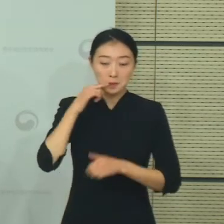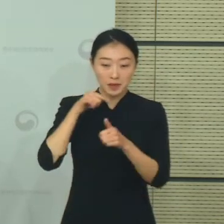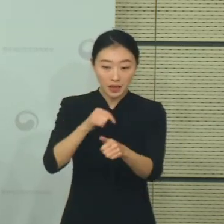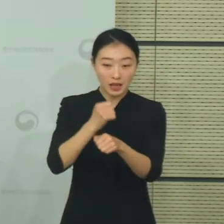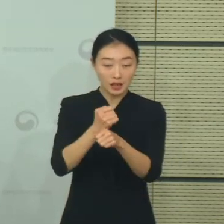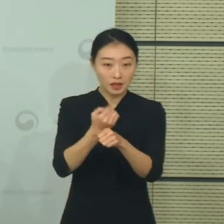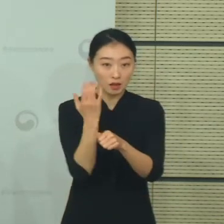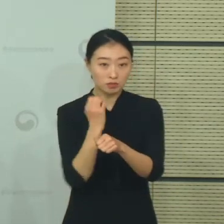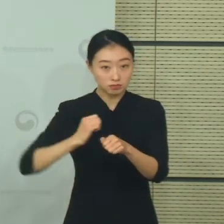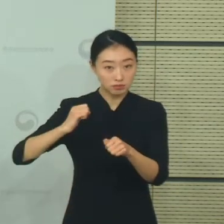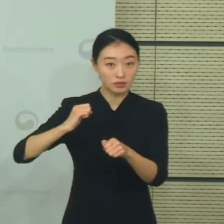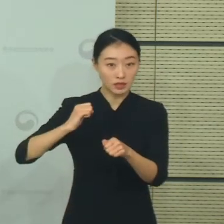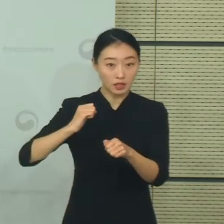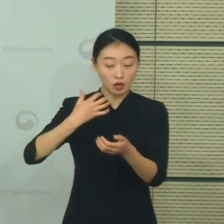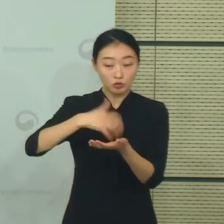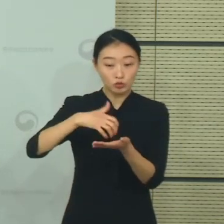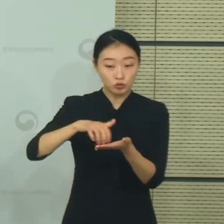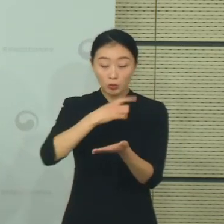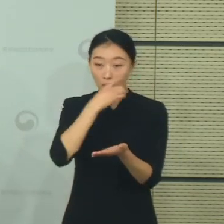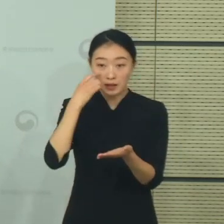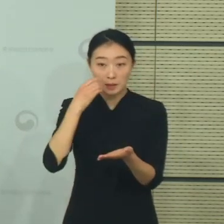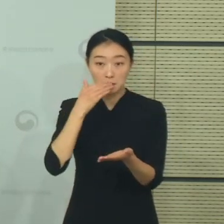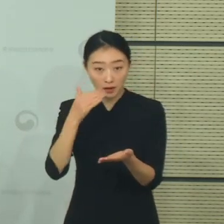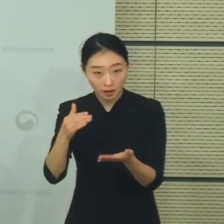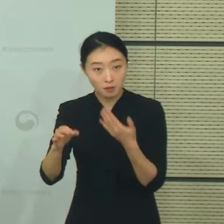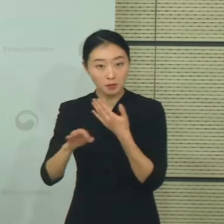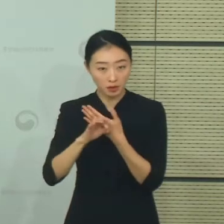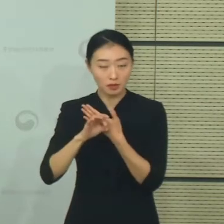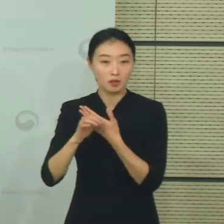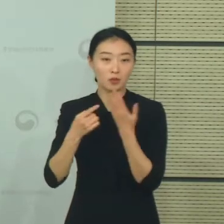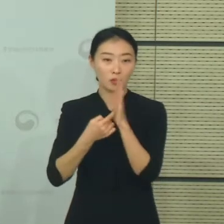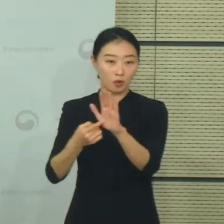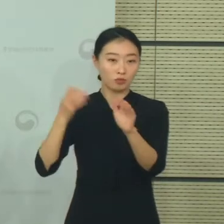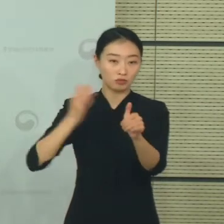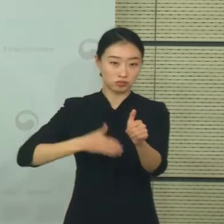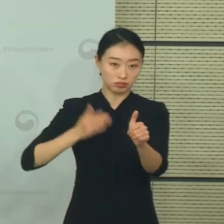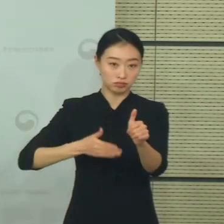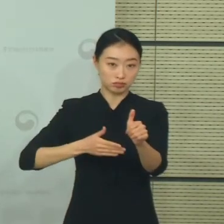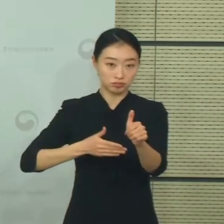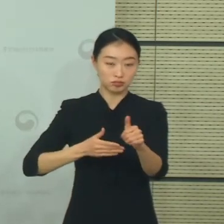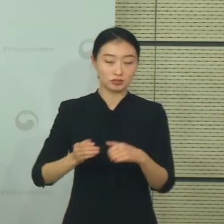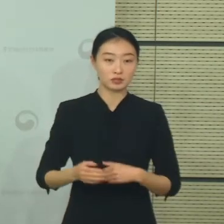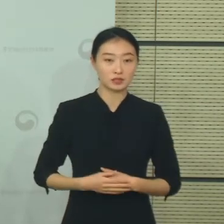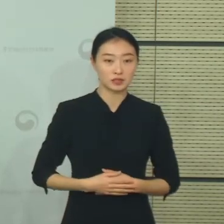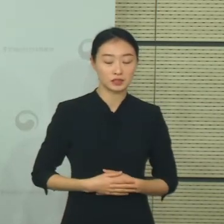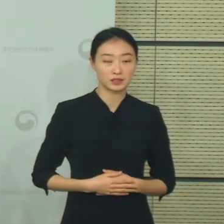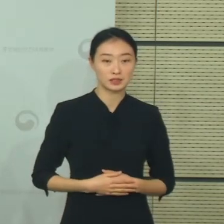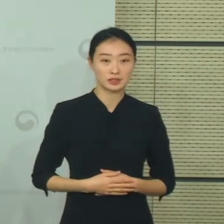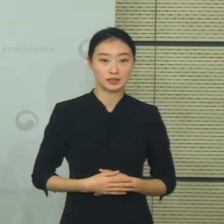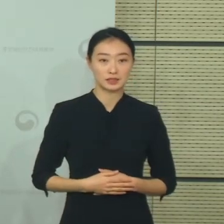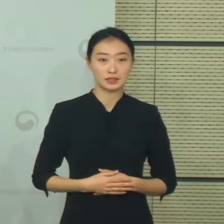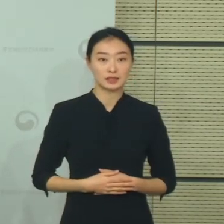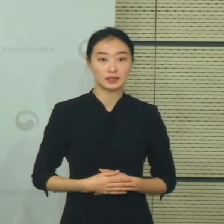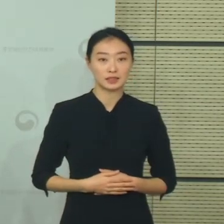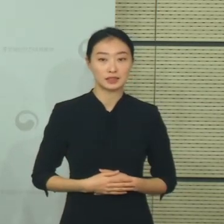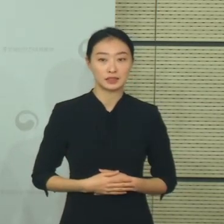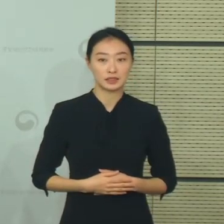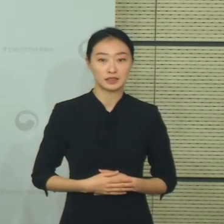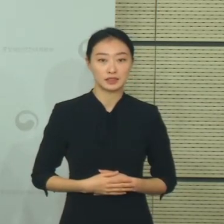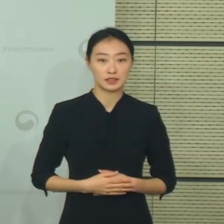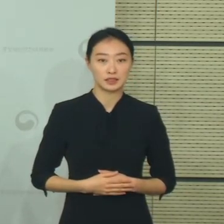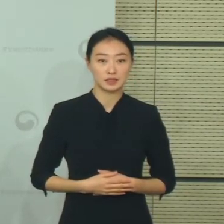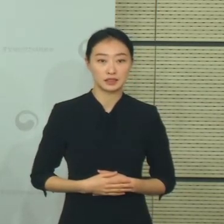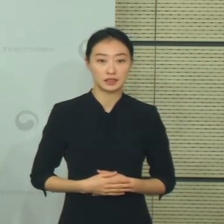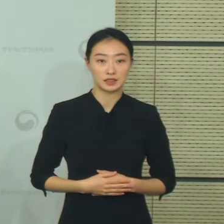내려진 숫자가 가능하다면 브리핑 때 말씀해 주시기 바랍니다. 브리핑 때 발표되는 수위가 어느